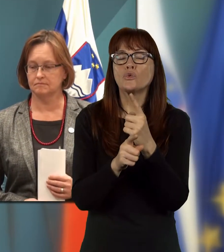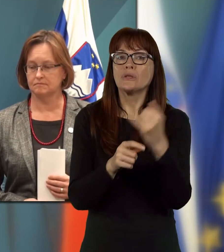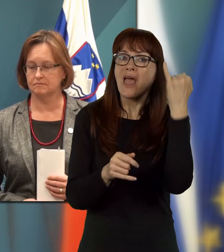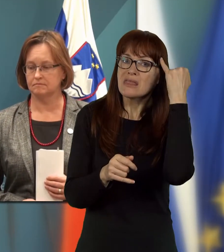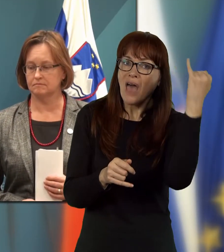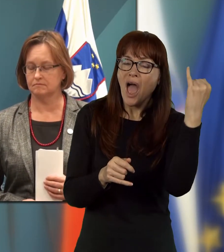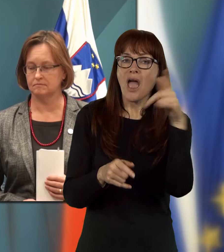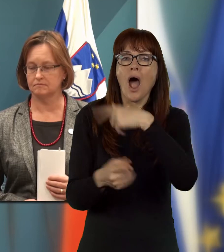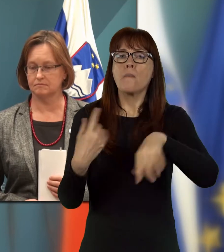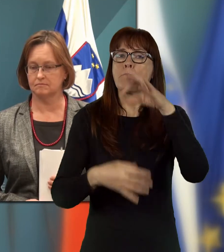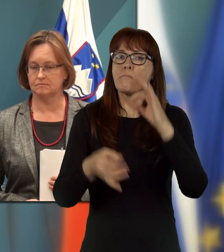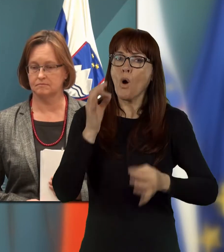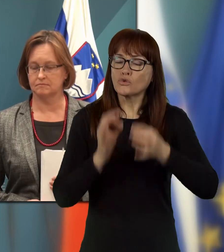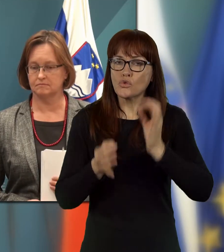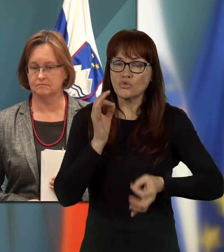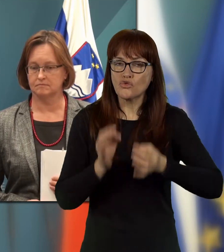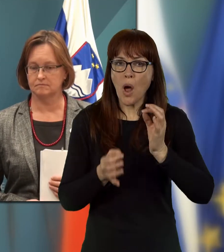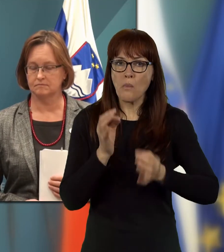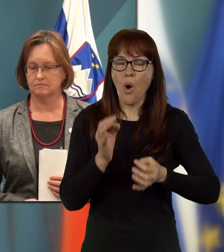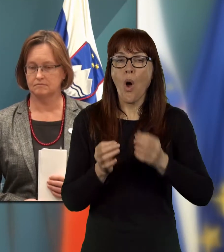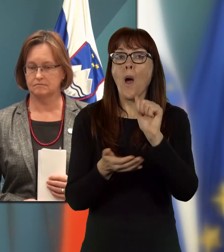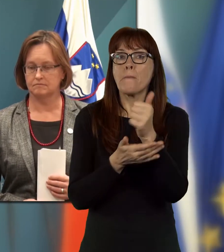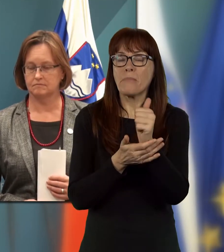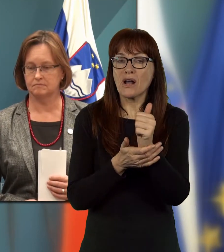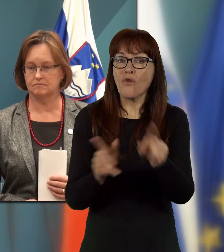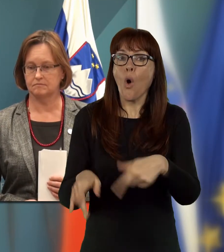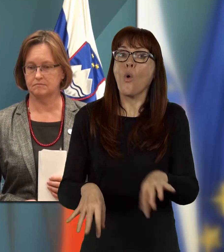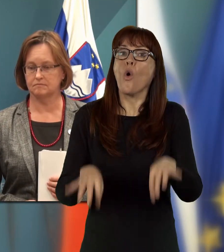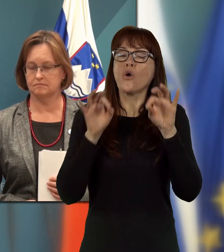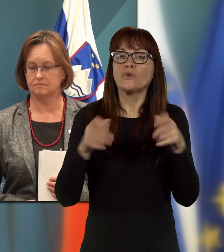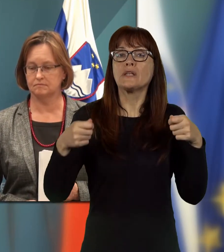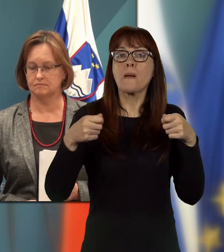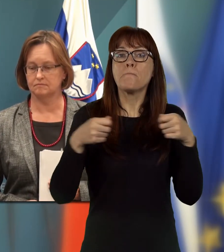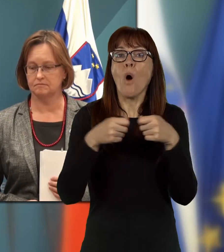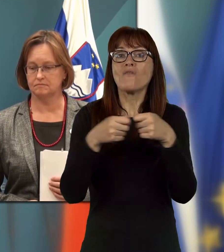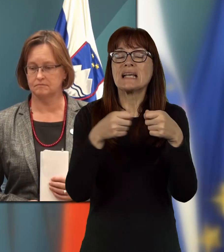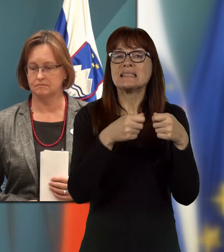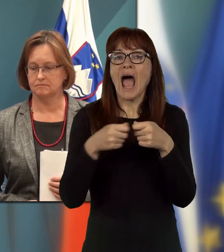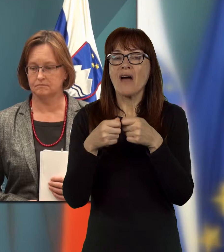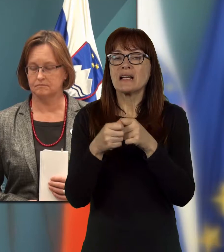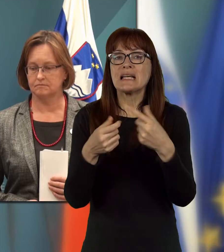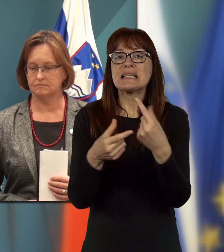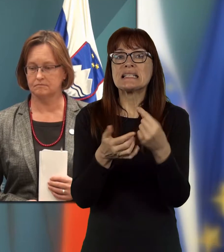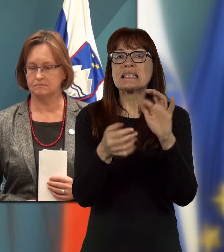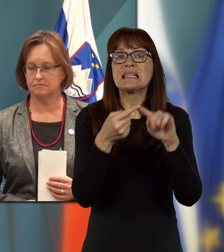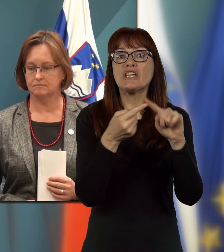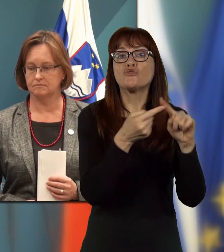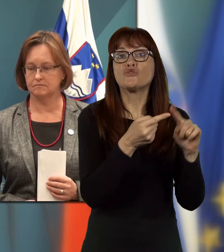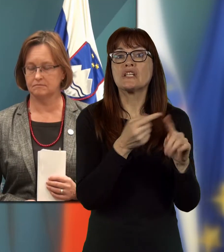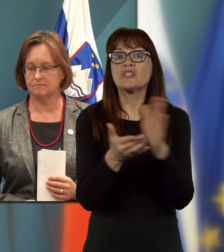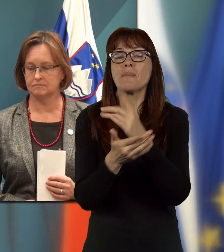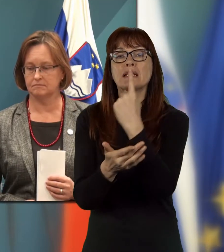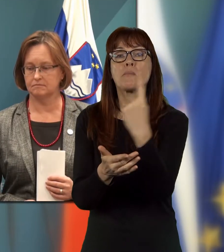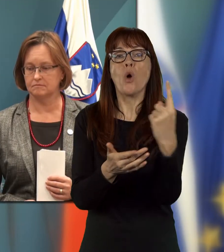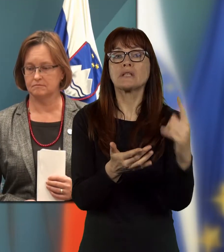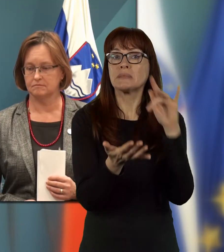tudi ideja, da pač poskušamo najprej ugotoviti povezave med in stičišča med